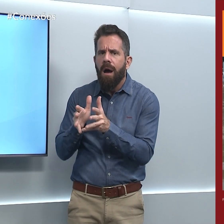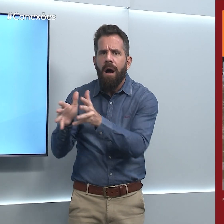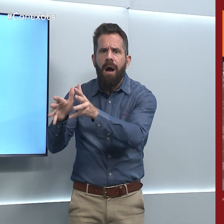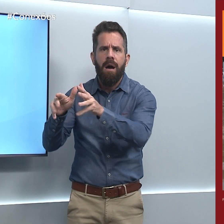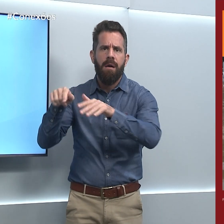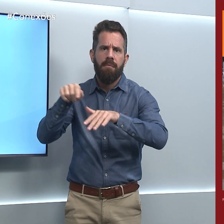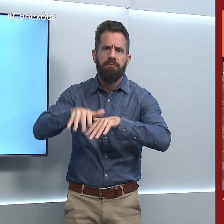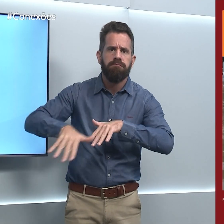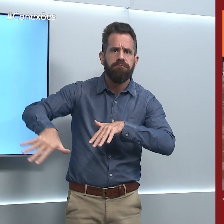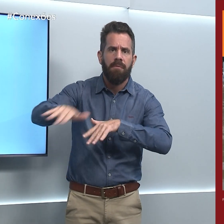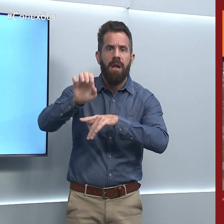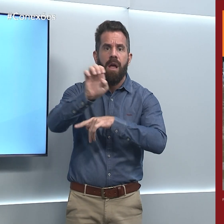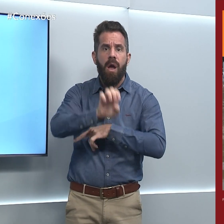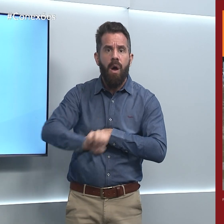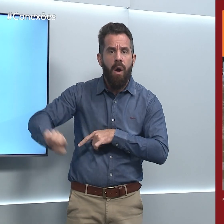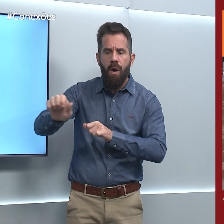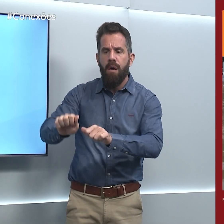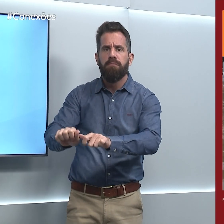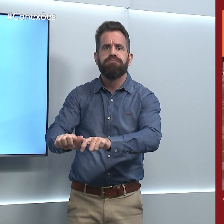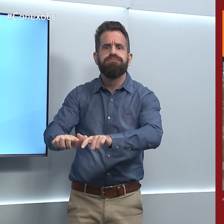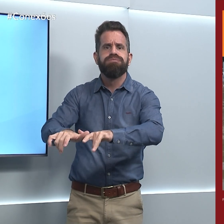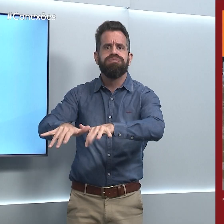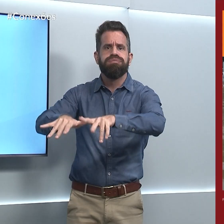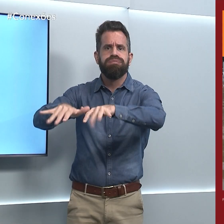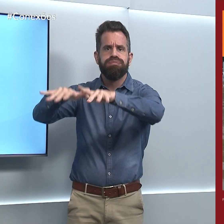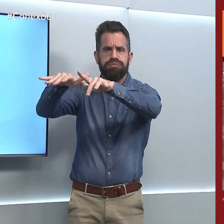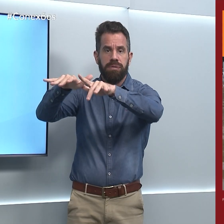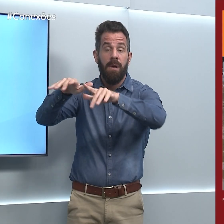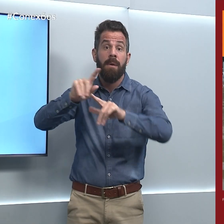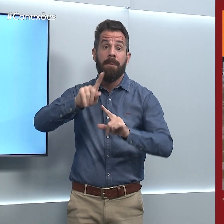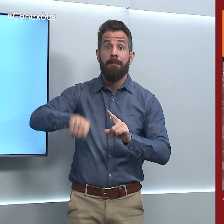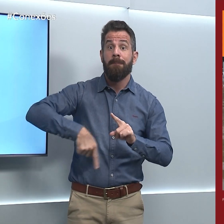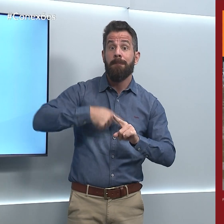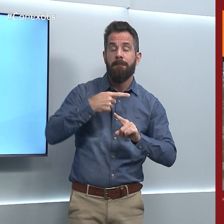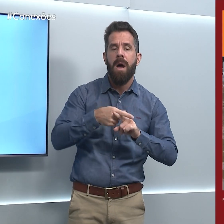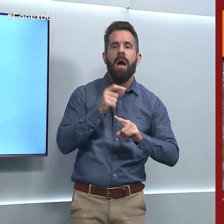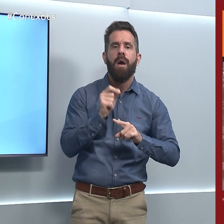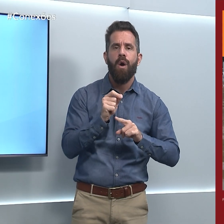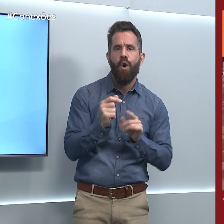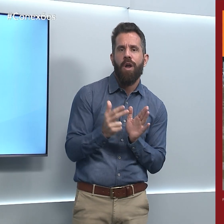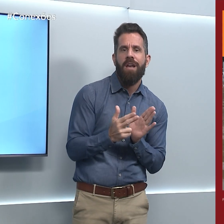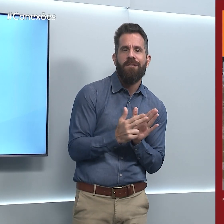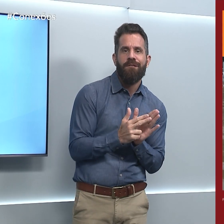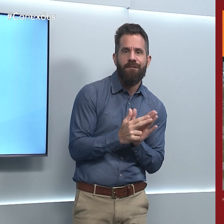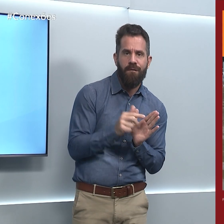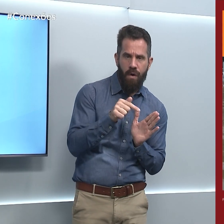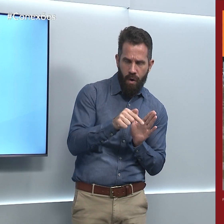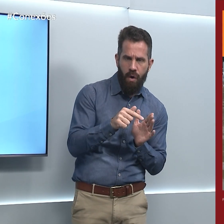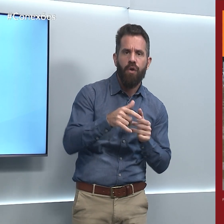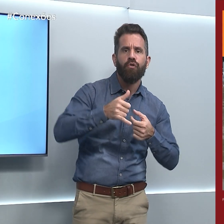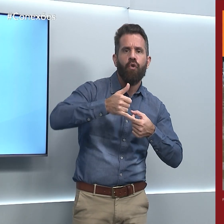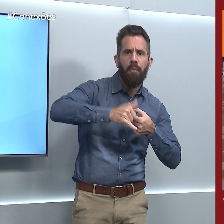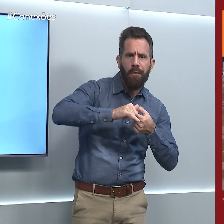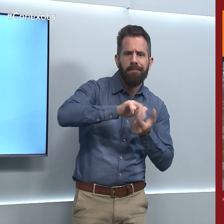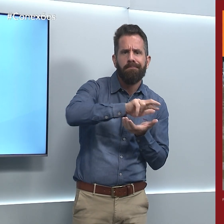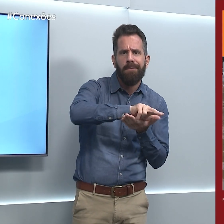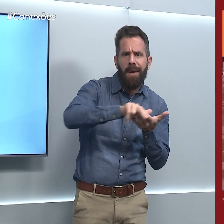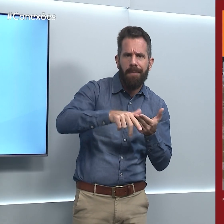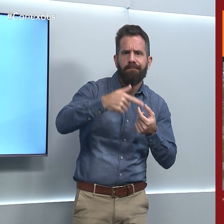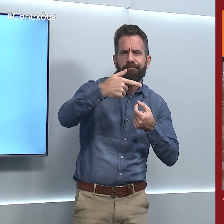enquanto as mudanças climáticas causadas pelos combustíveis fósseis continuaram a provocar